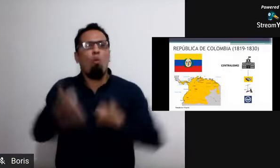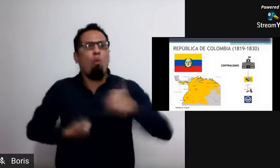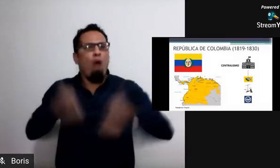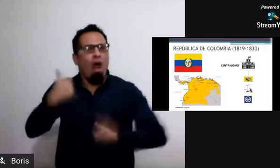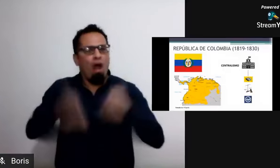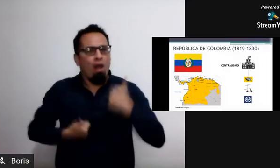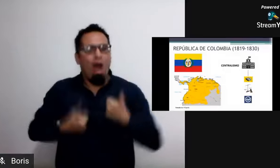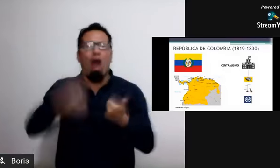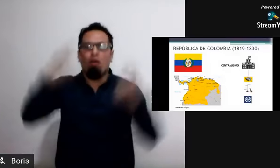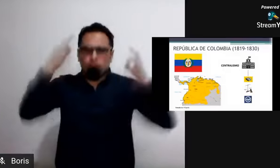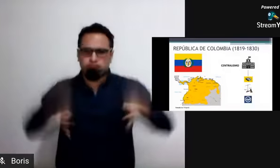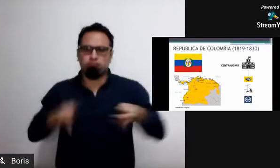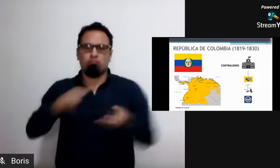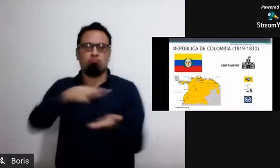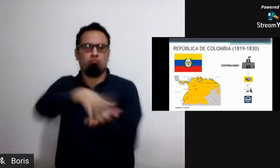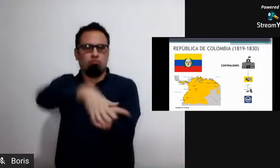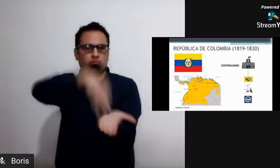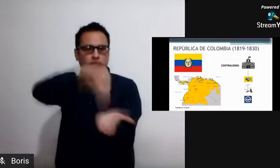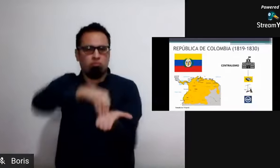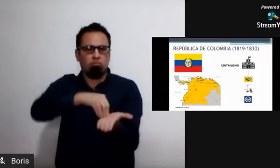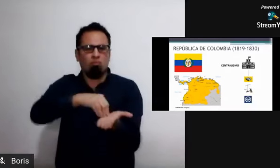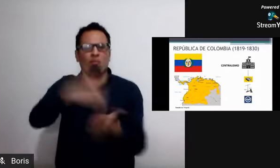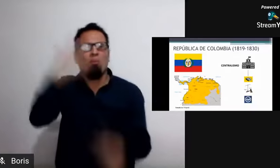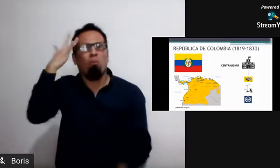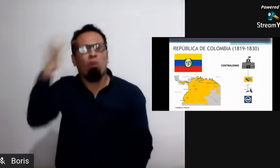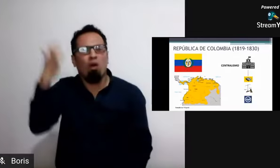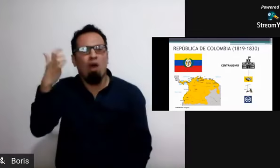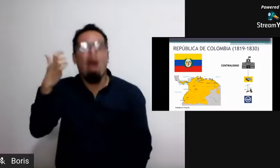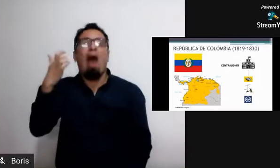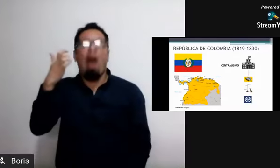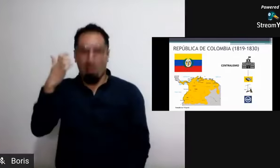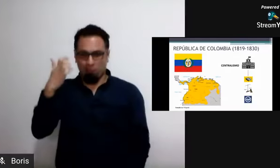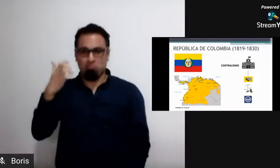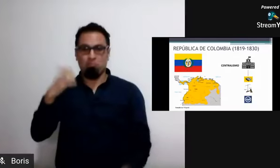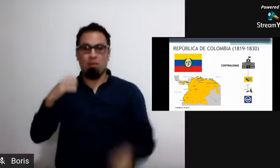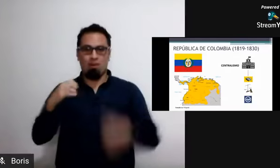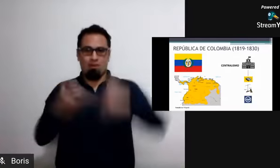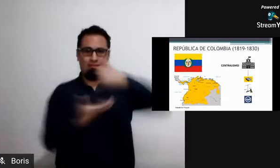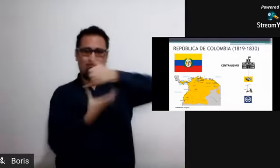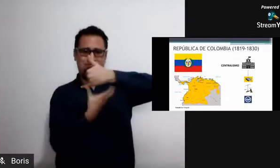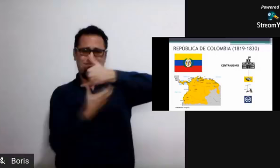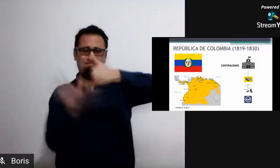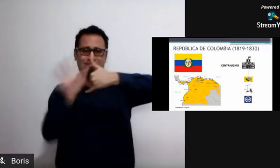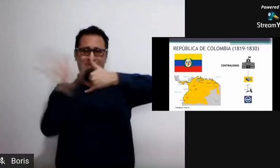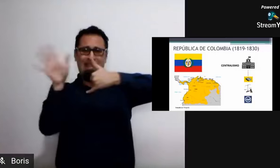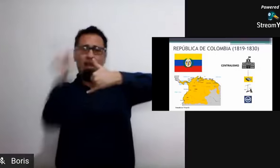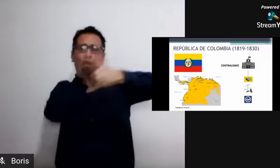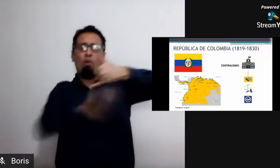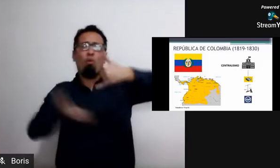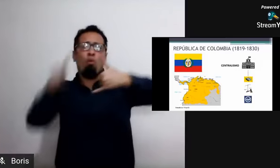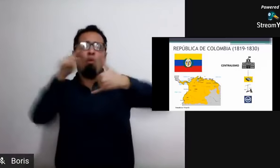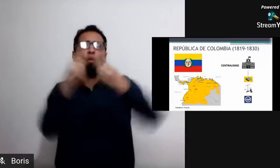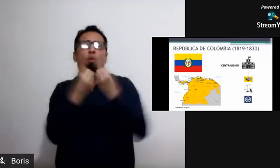estas otras regiones que abarcaban un poco más del territorio geográfico. En ese entonces, el gobierno llegó a